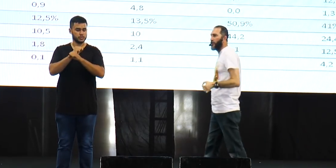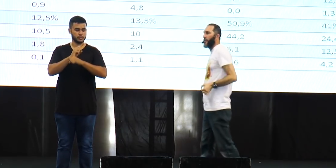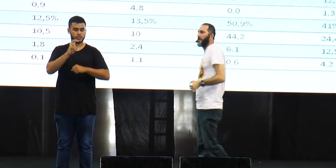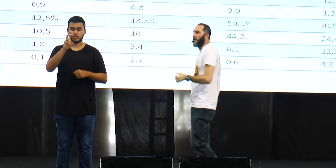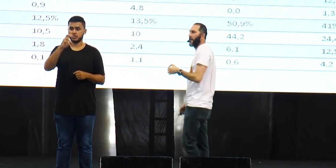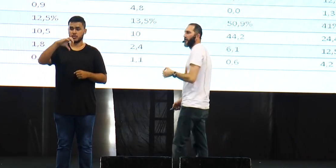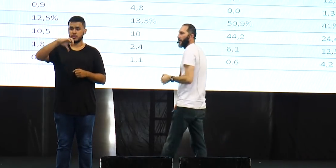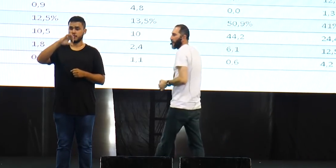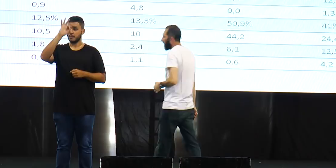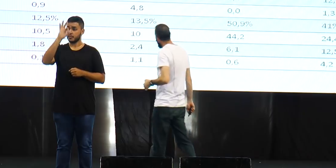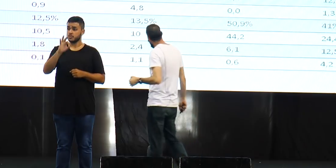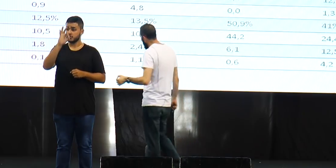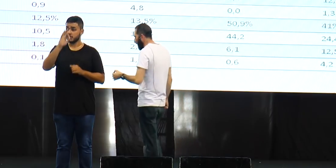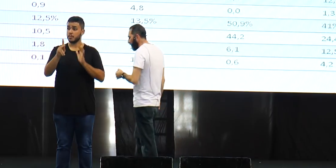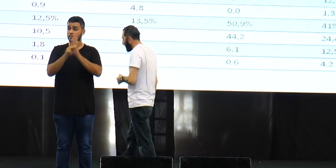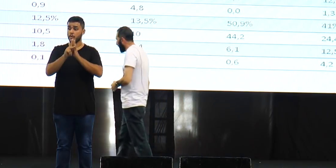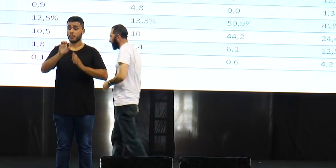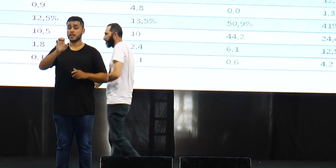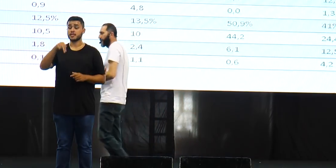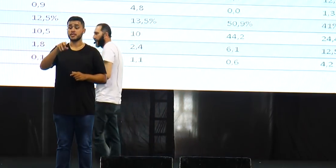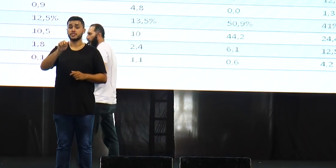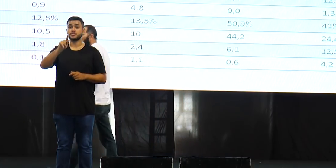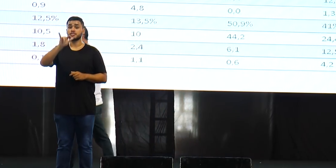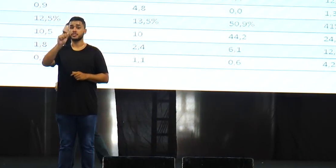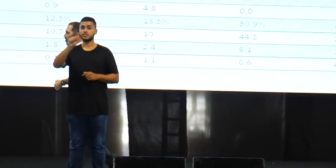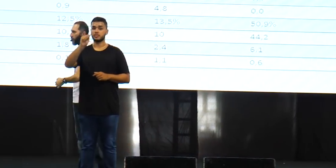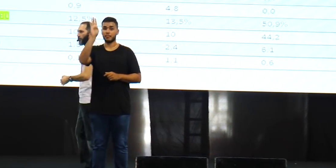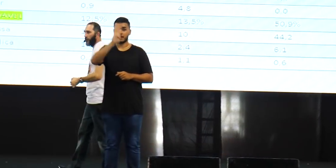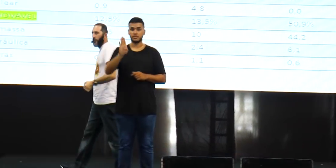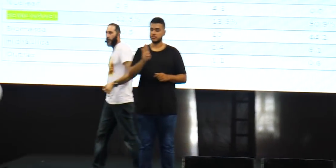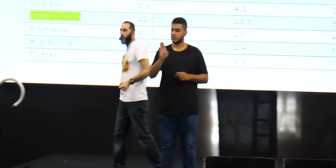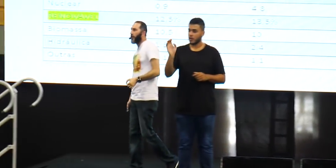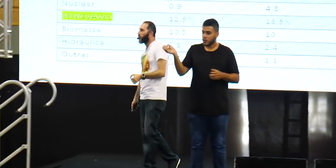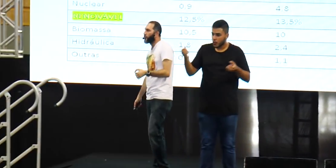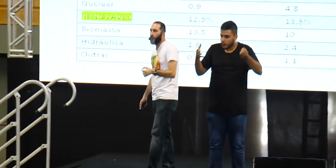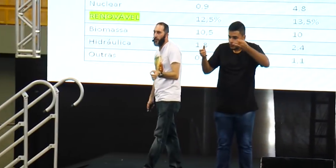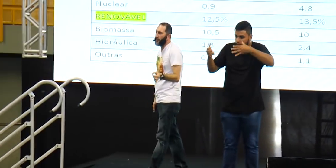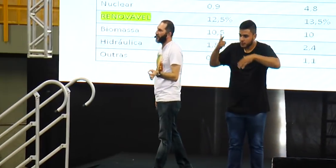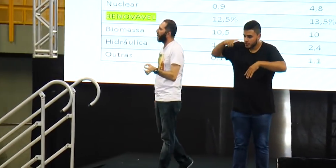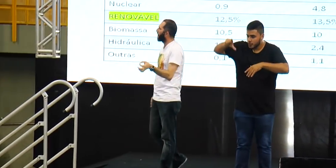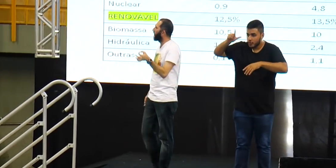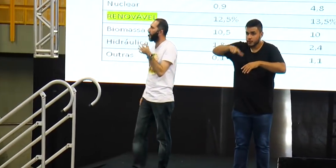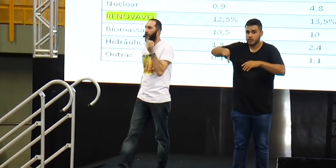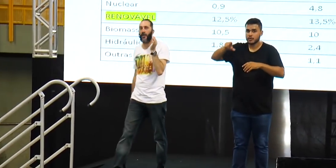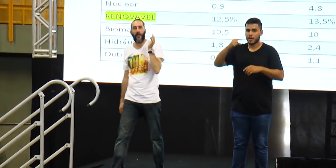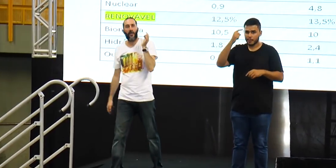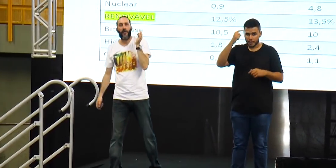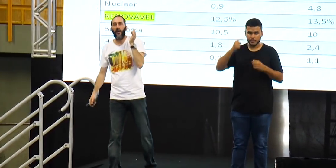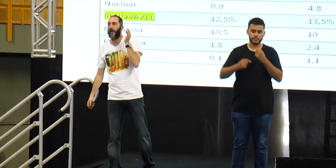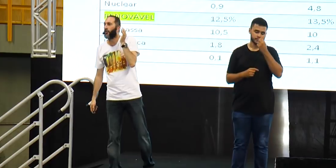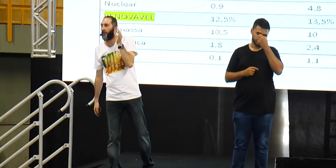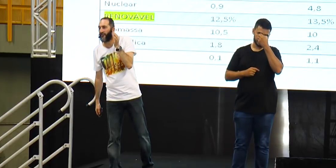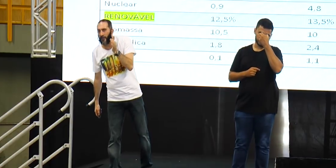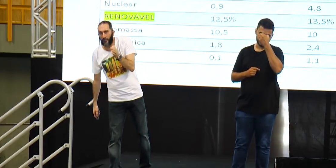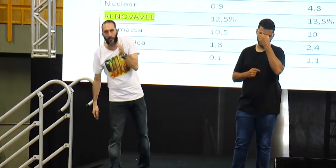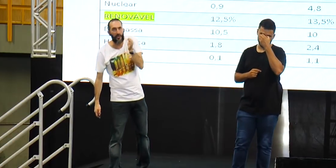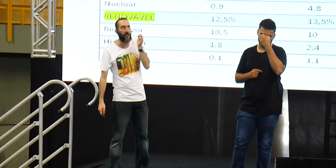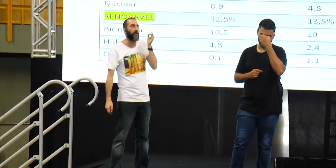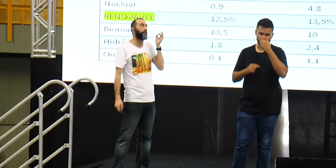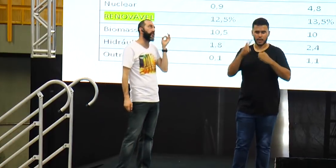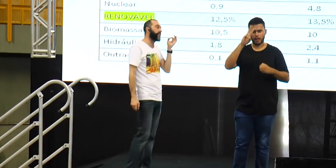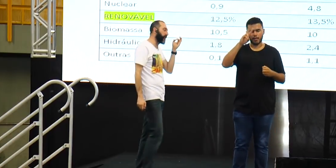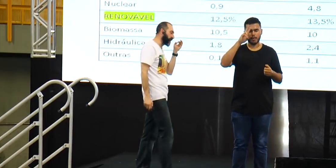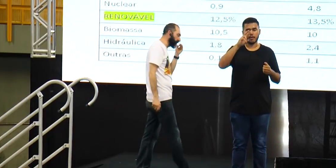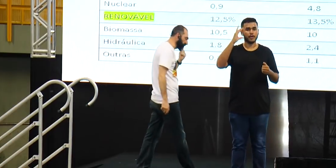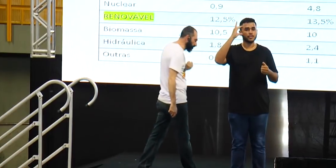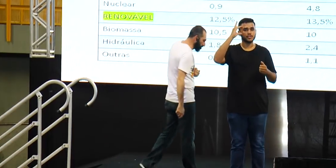59% da energia brasileira, ela não é renovável. Por isso que quando Dilma Rousseff, em novembro